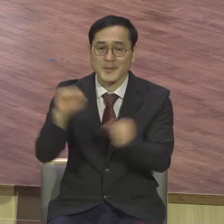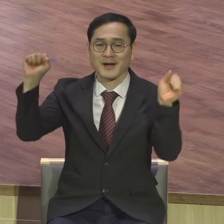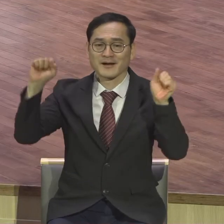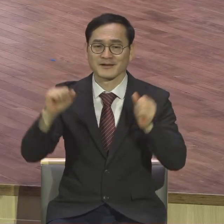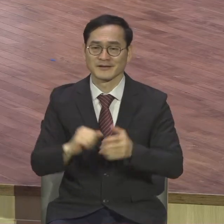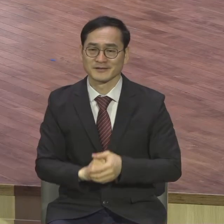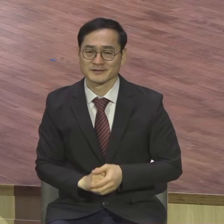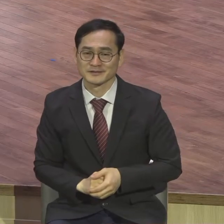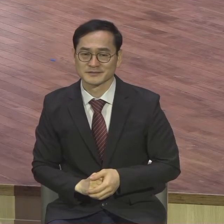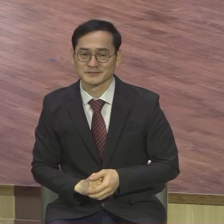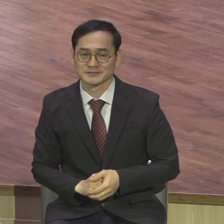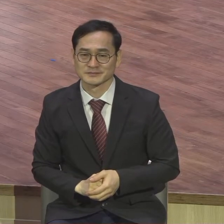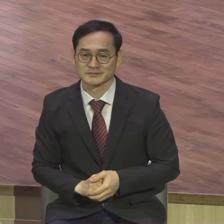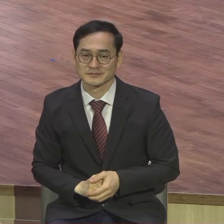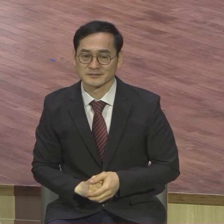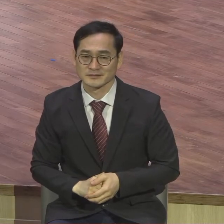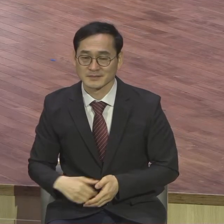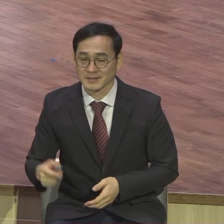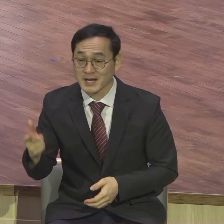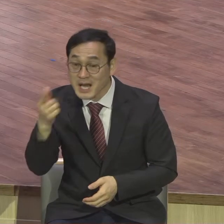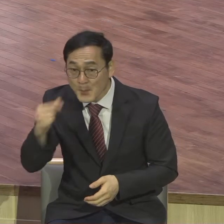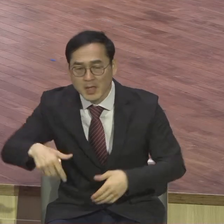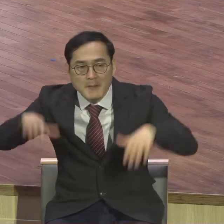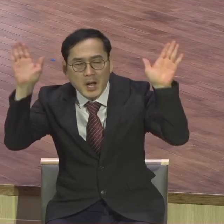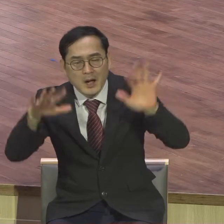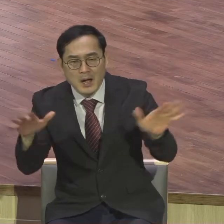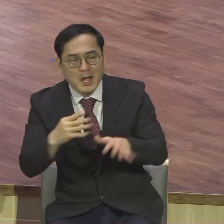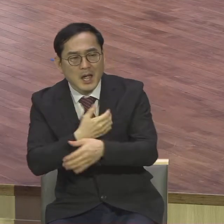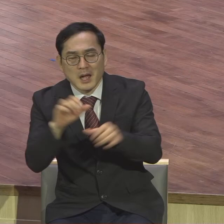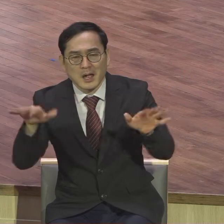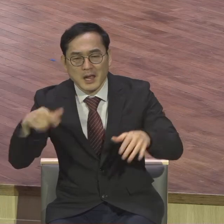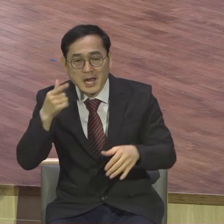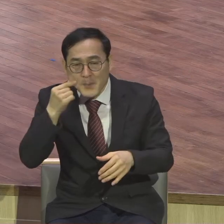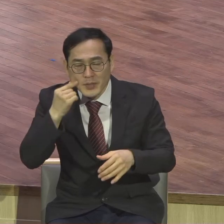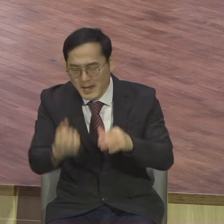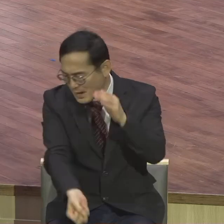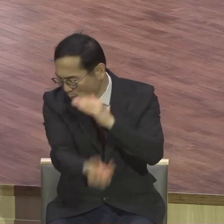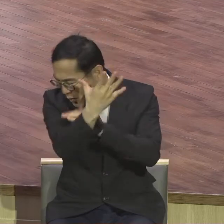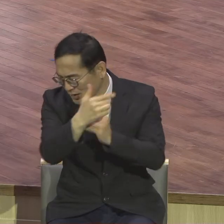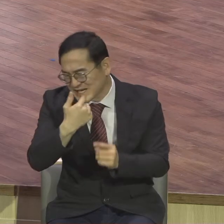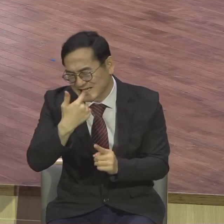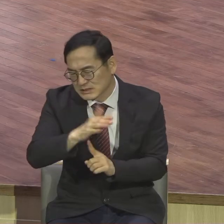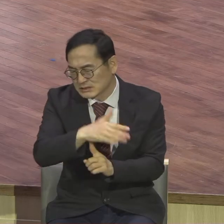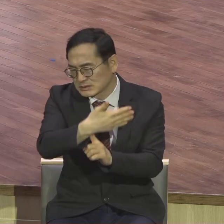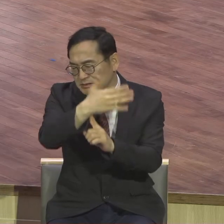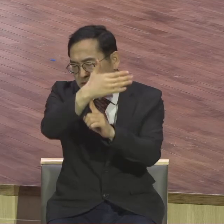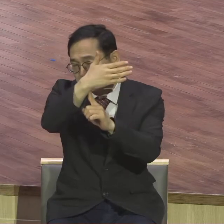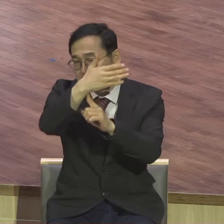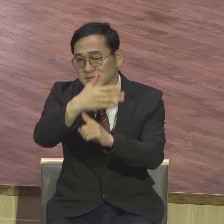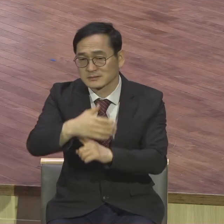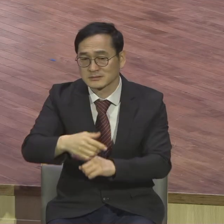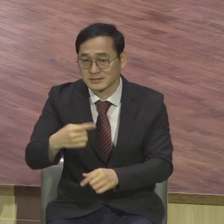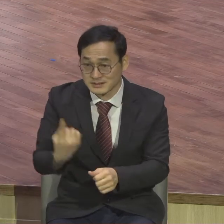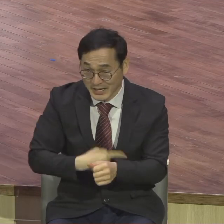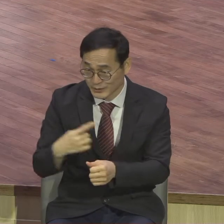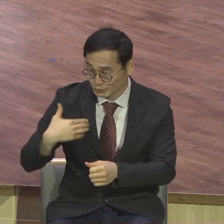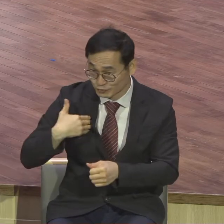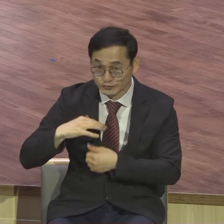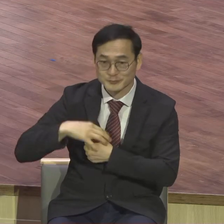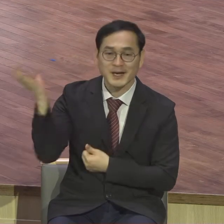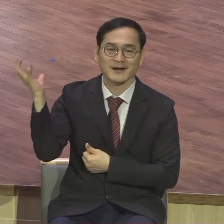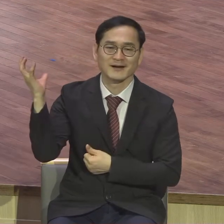미국에 의해서 항복하니까 그냥 해방돼버린 거예요. 얼마나 좋았던지 모두 다 길거리를 다 나와서 국기를 태극기